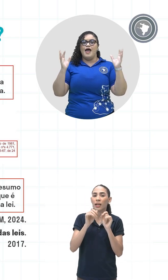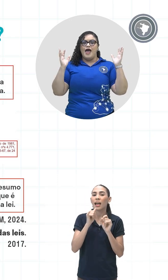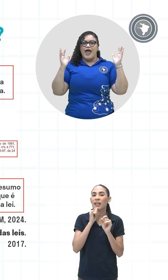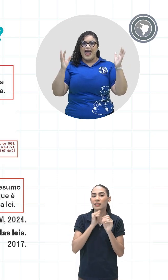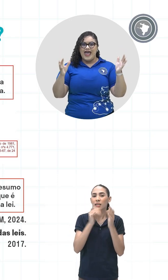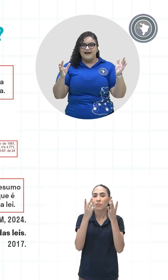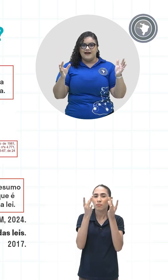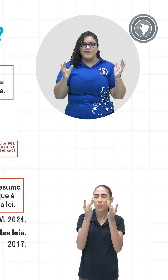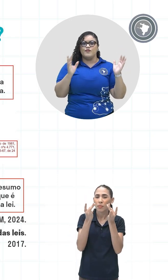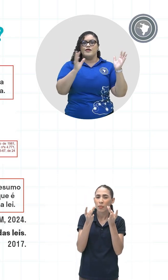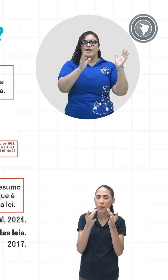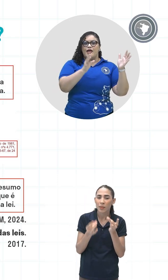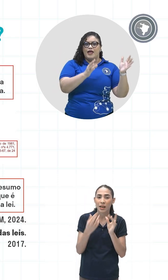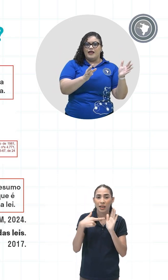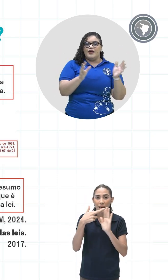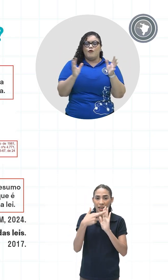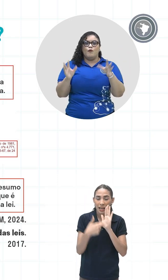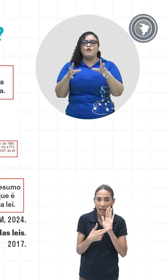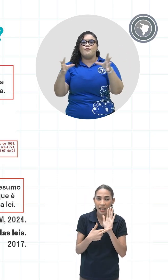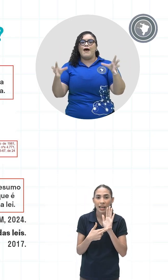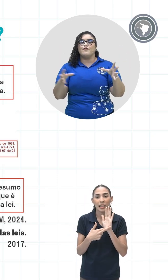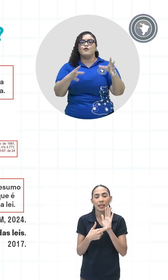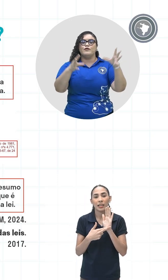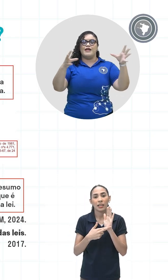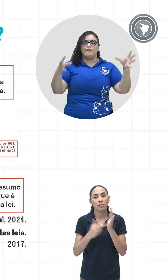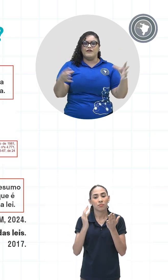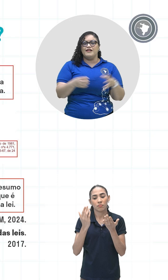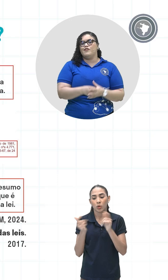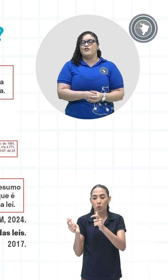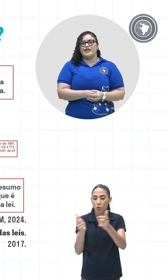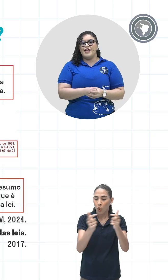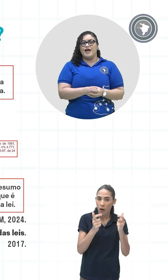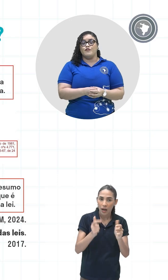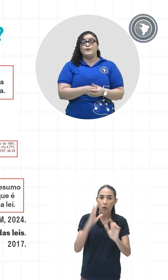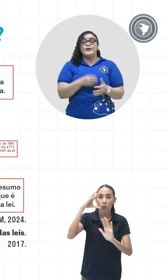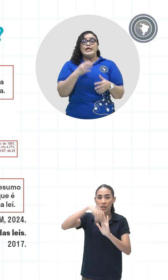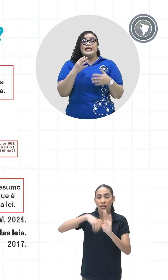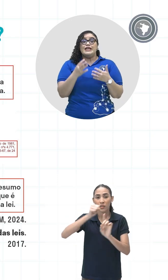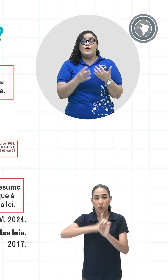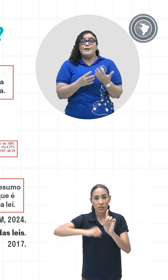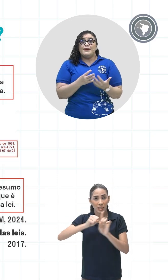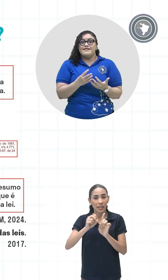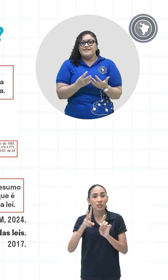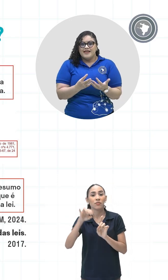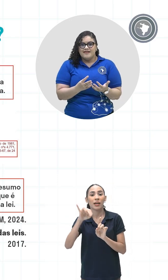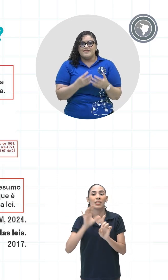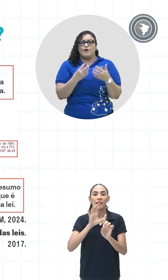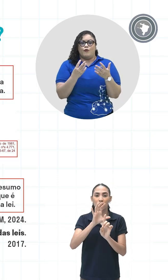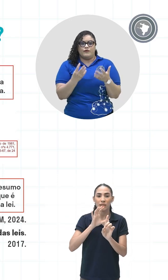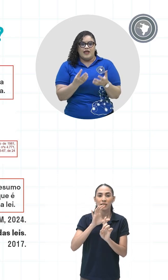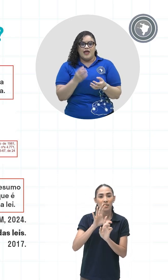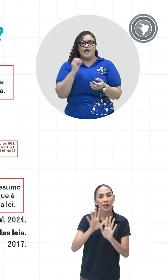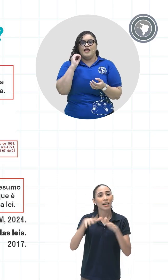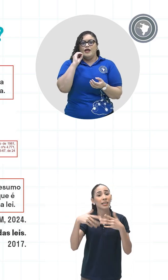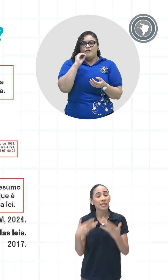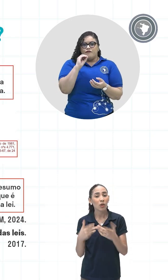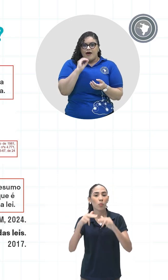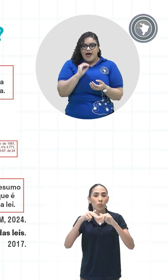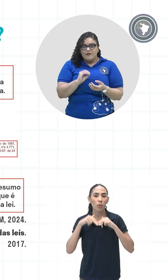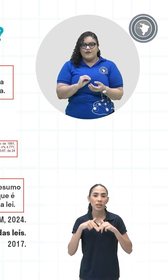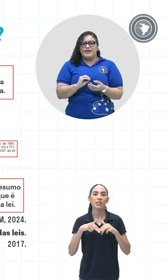regulamentar regras em algum espaço da vida em sociedade. Então, ele precisa